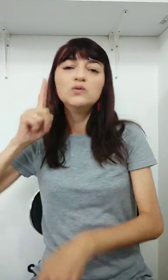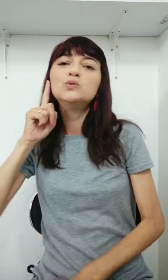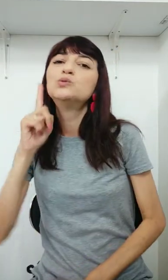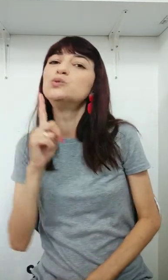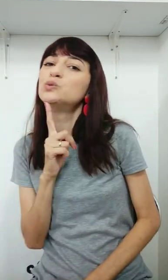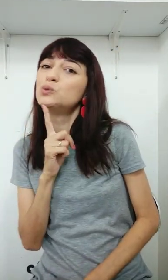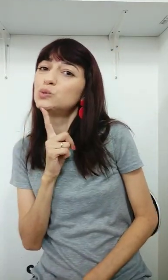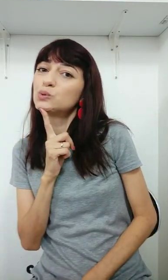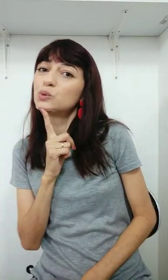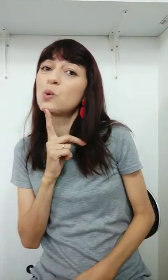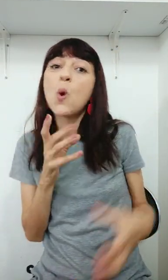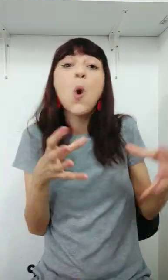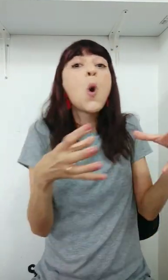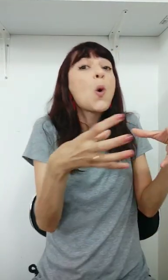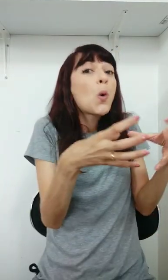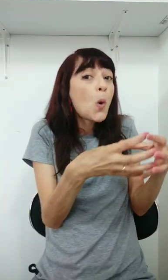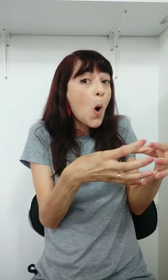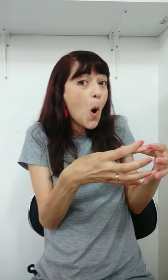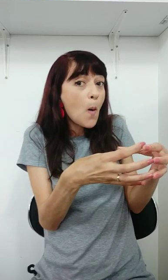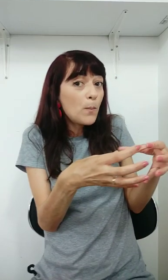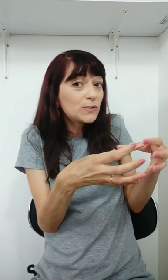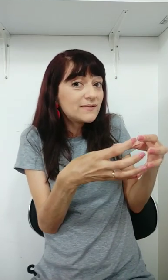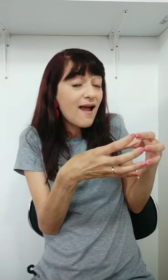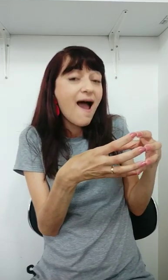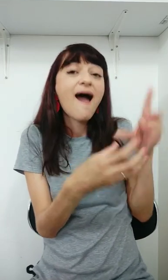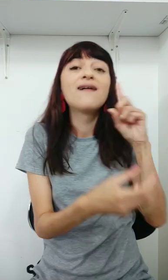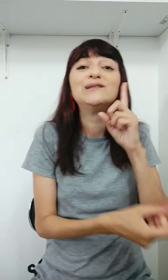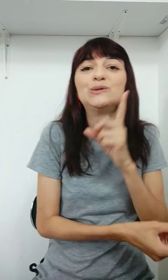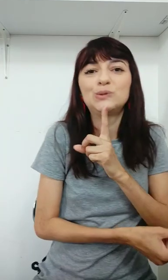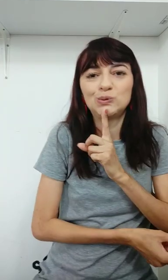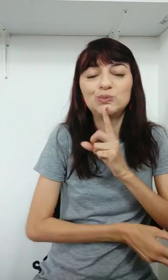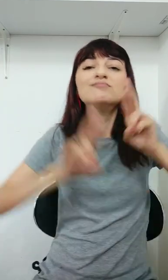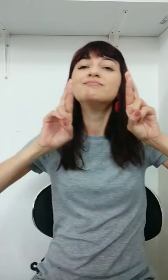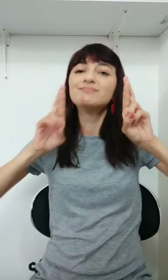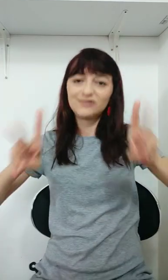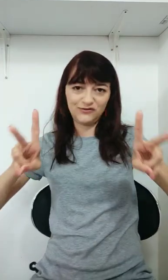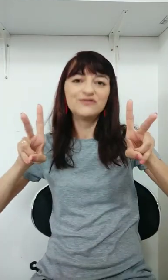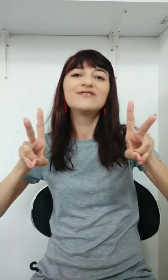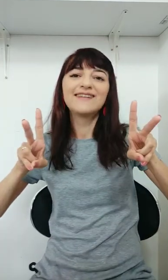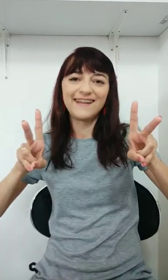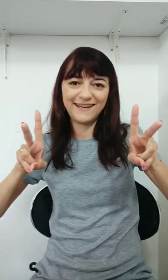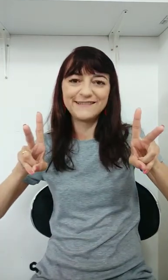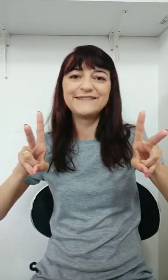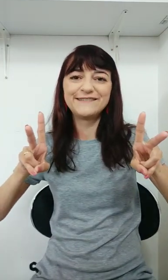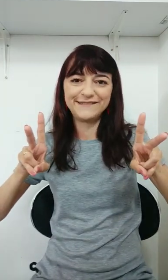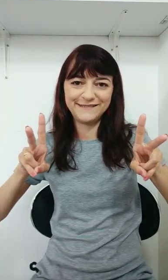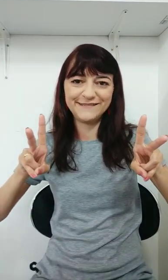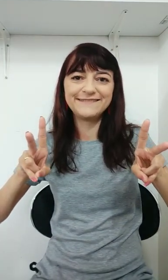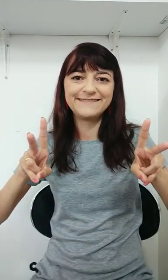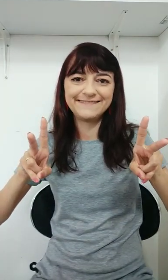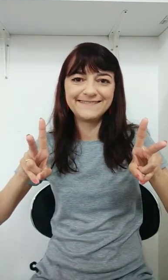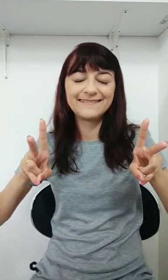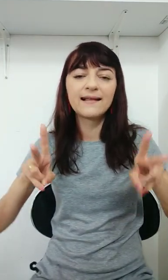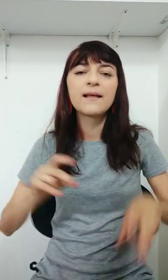gente fala de povo surdo e comunidade surda, é um pouco diferente, tá bom? Eu vou explicar para